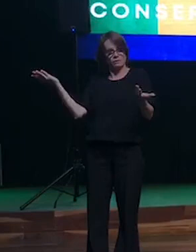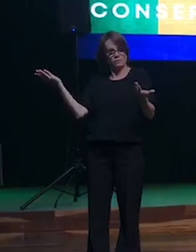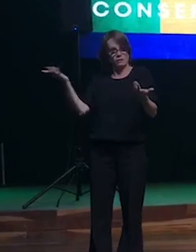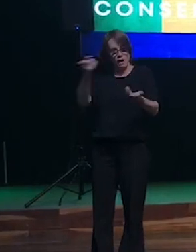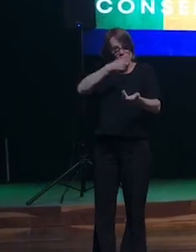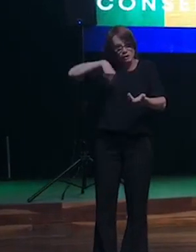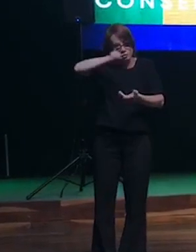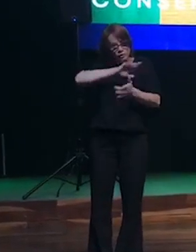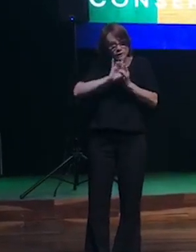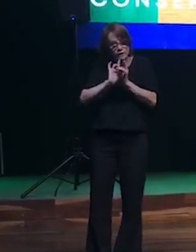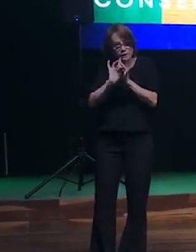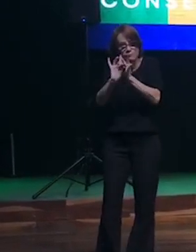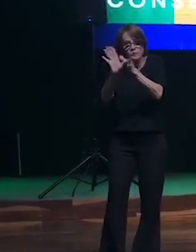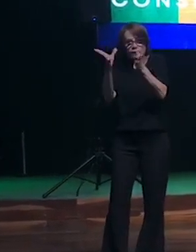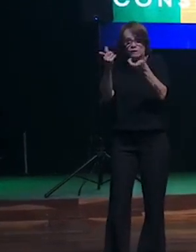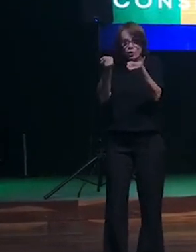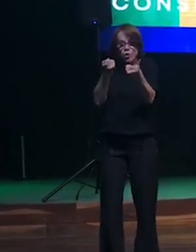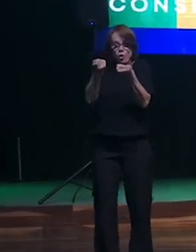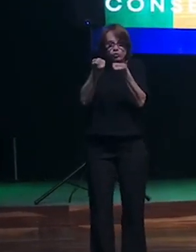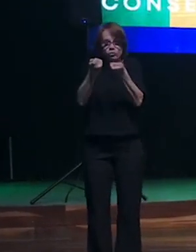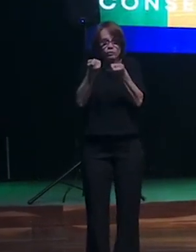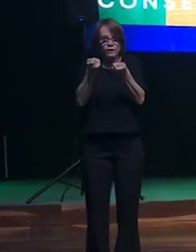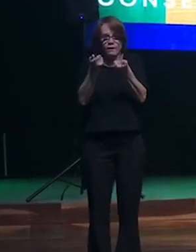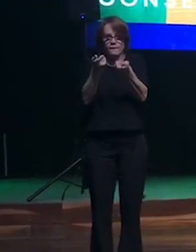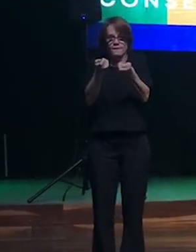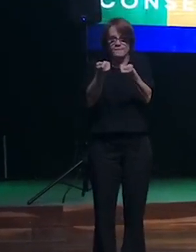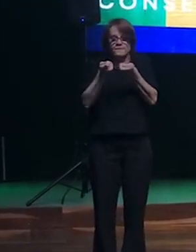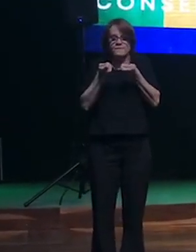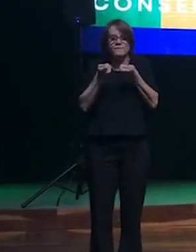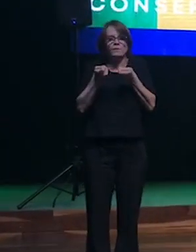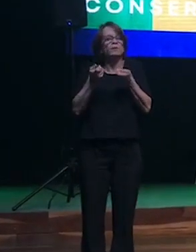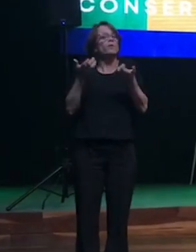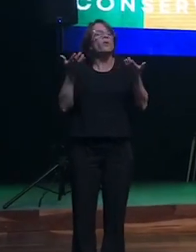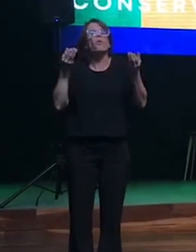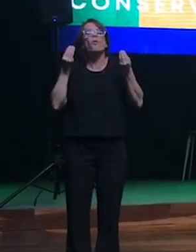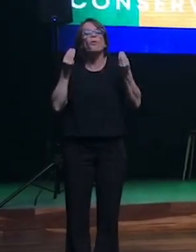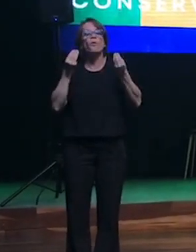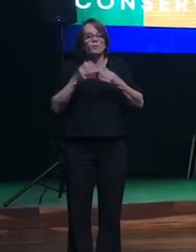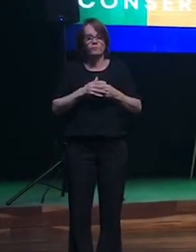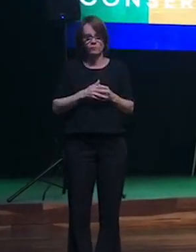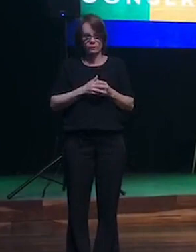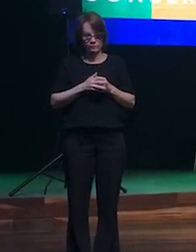A nossa liberdade está sendo restringida pelo poder público.